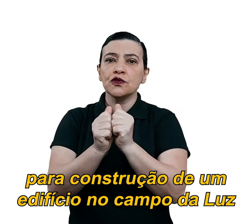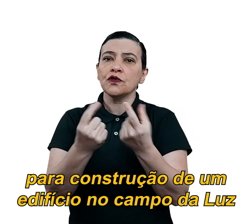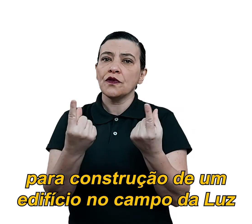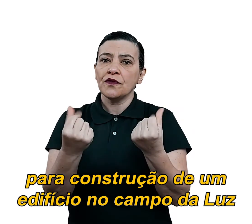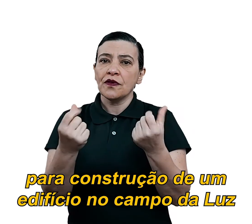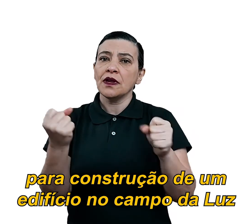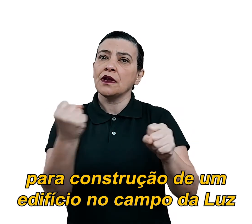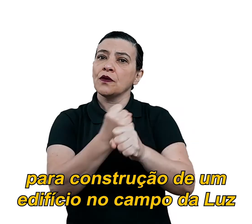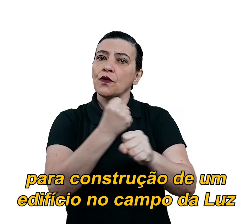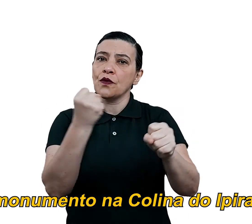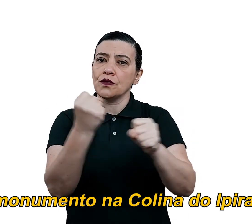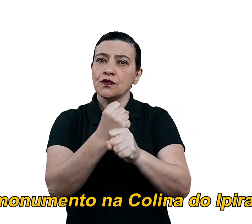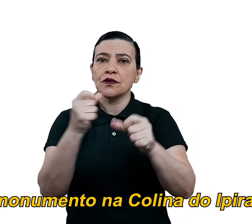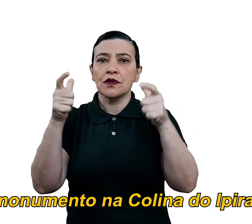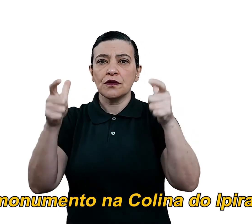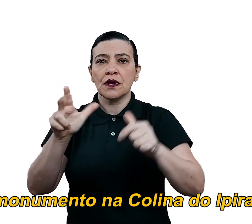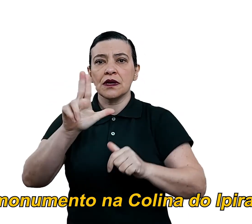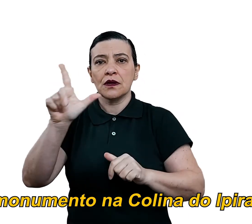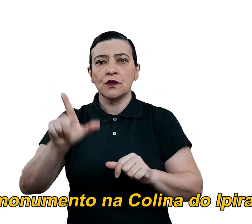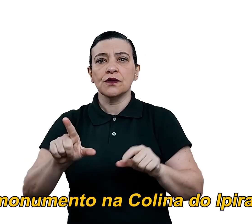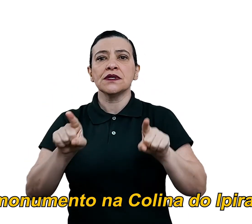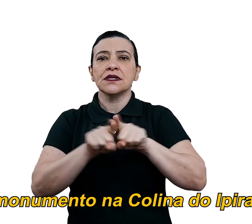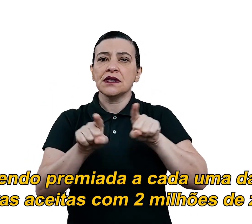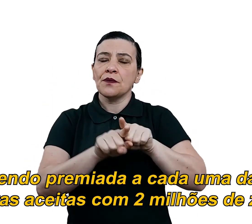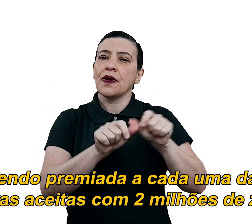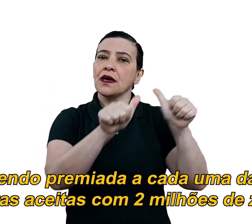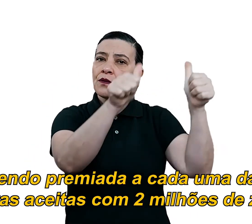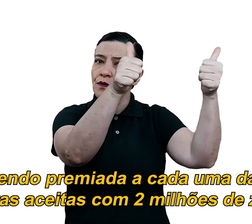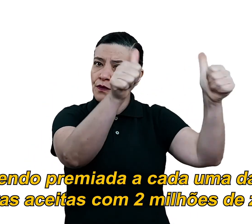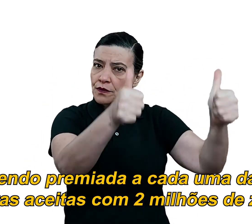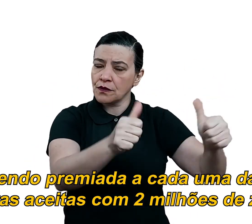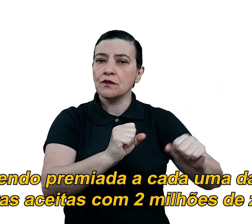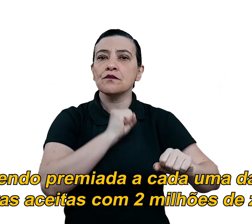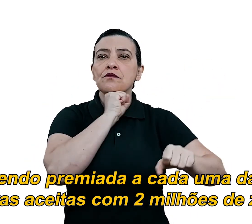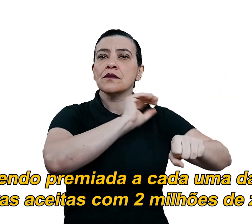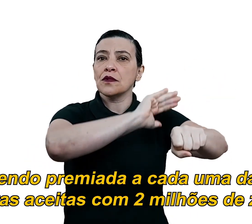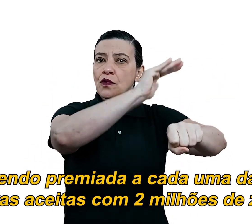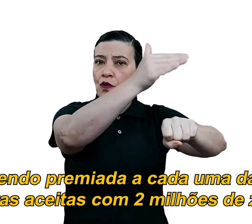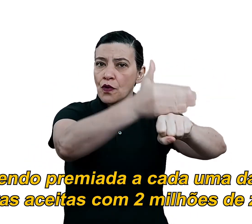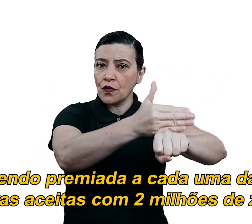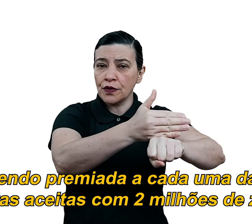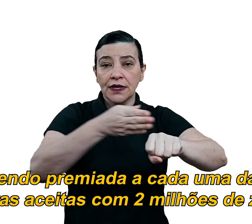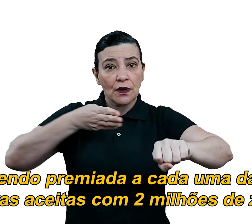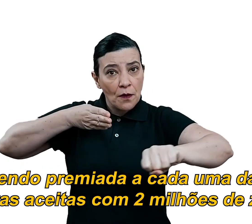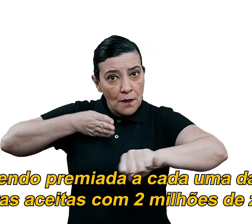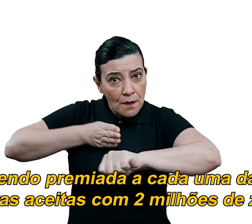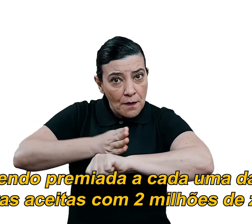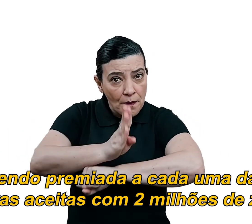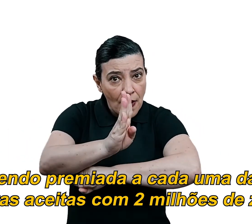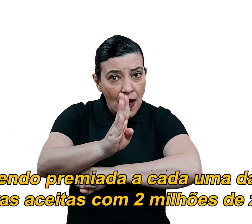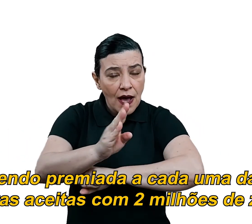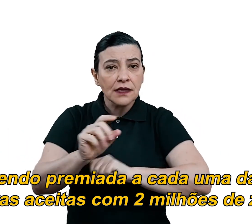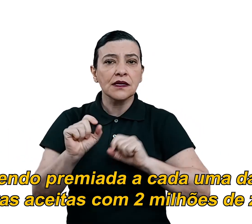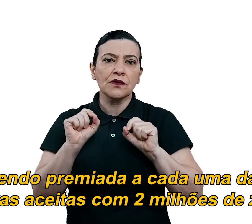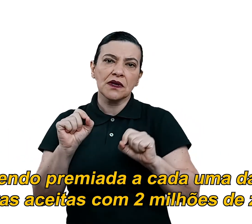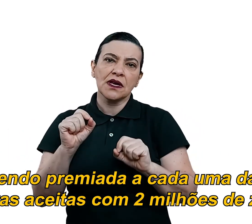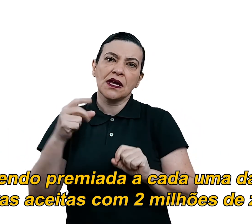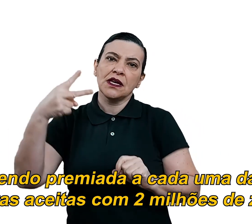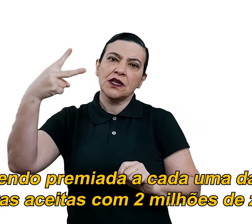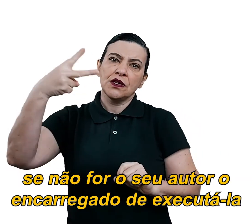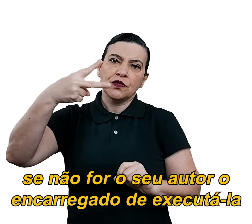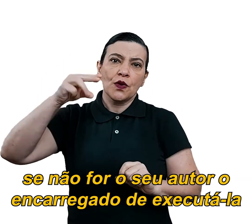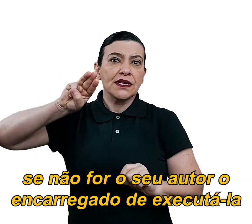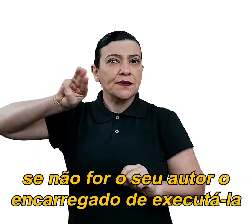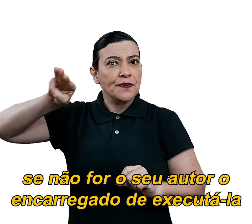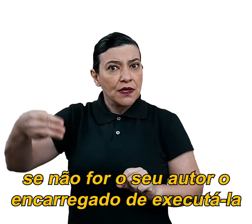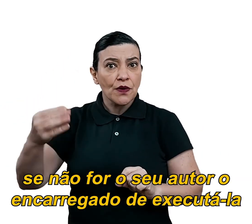de um edifício no Campo da Luz e um monumento na colina do Ipiranga, sendo premiada cada uma das plantas aceitas com 2 milhões de